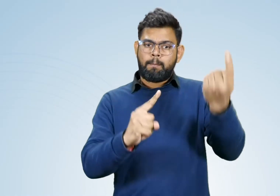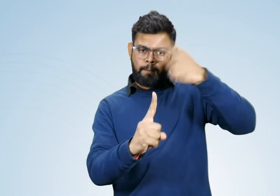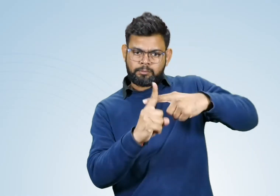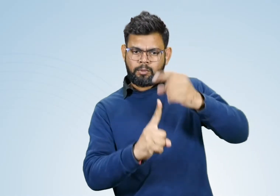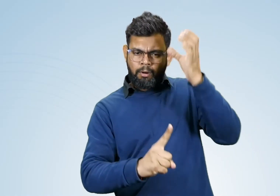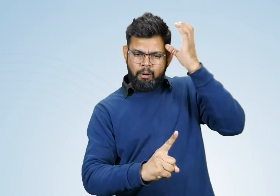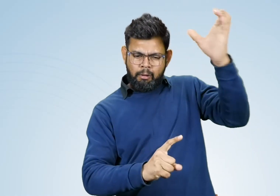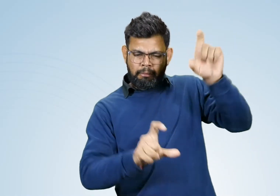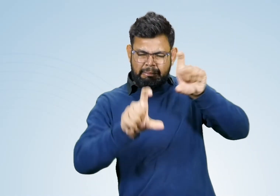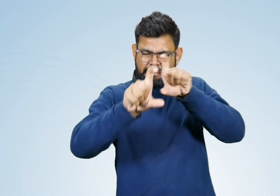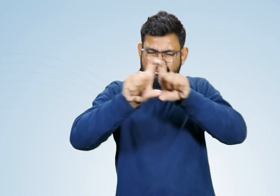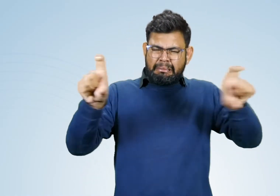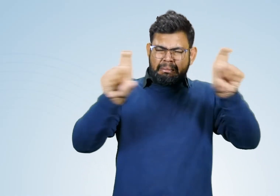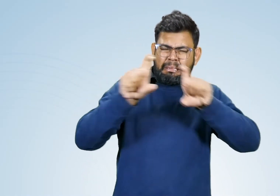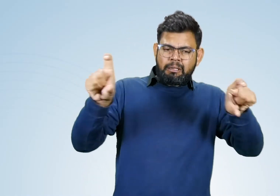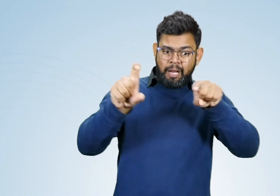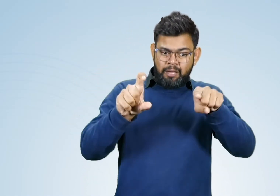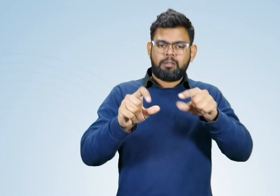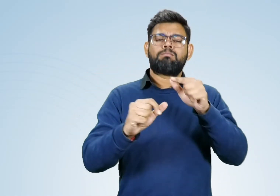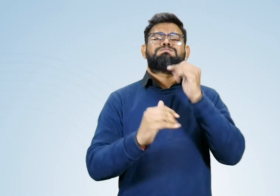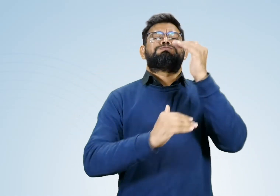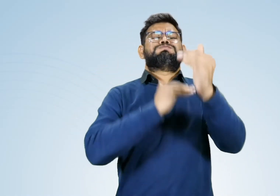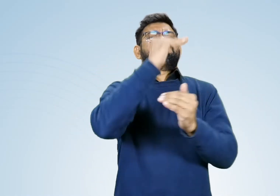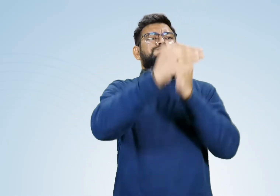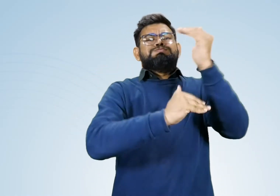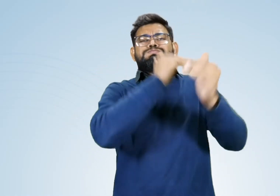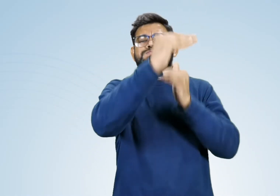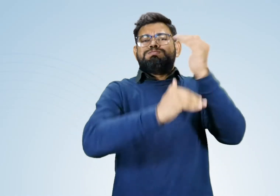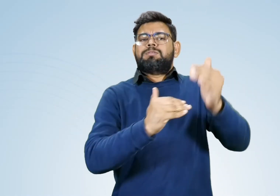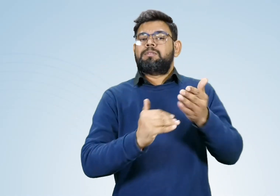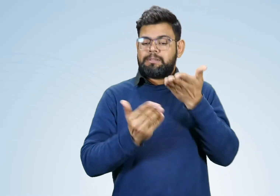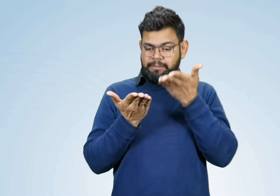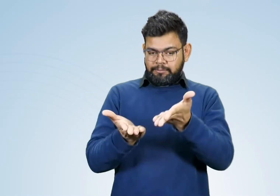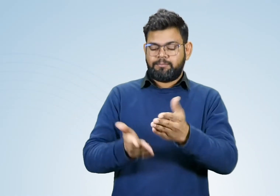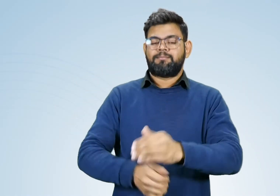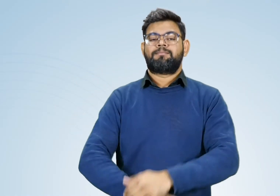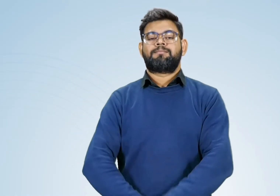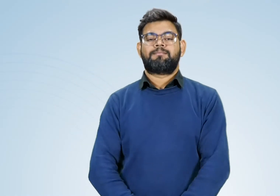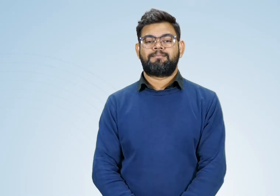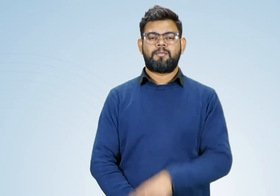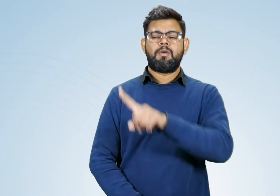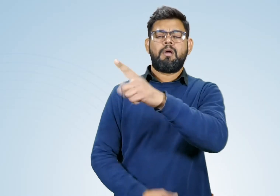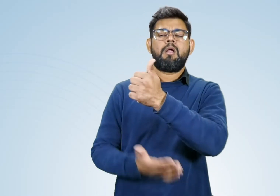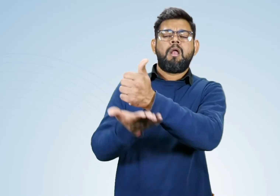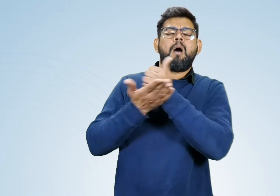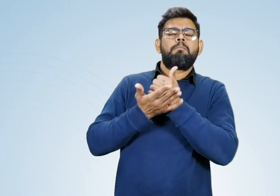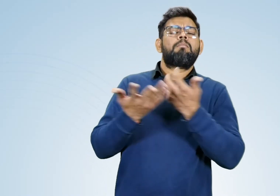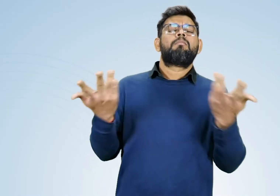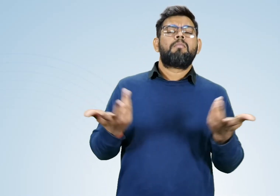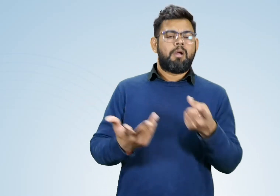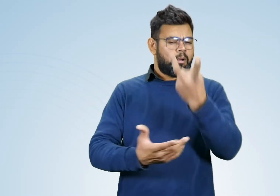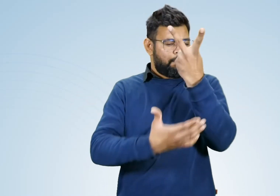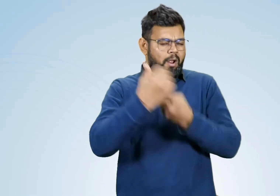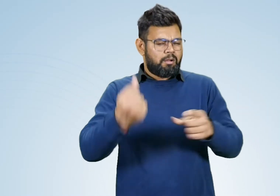हैं। द्विभाषा से समझने में मदद मिलती है जिससे कि बच्चे में वृद्धि होती